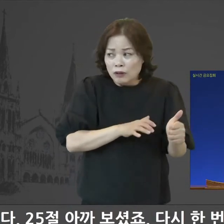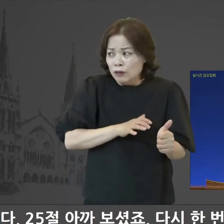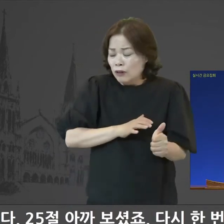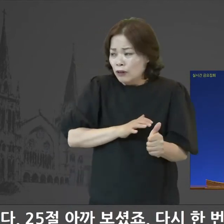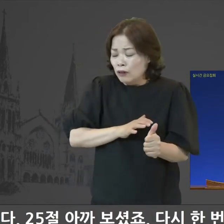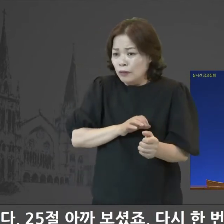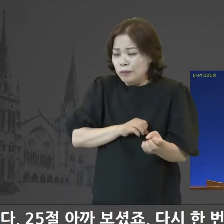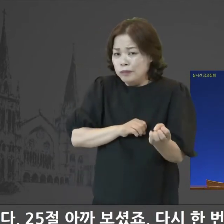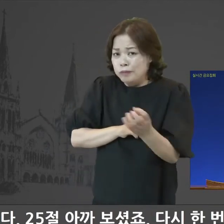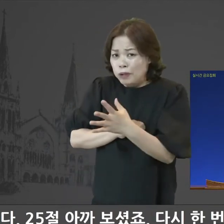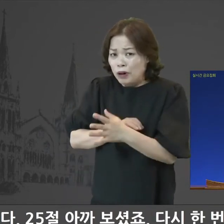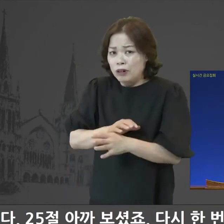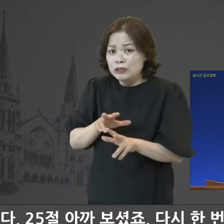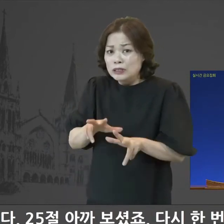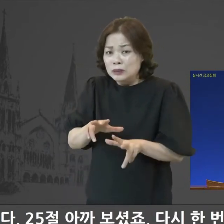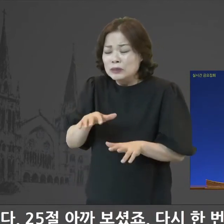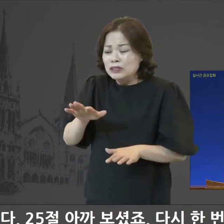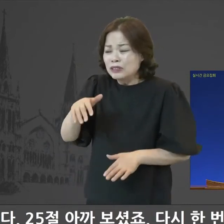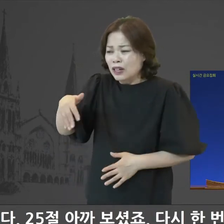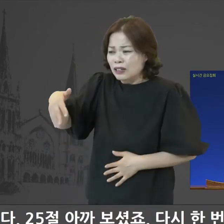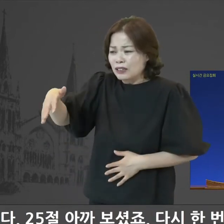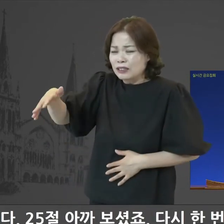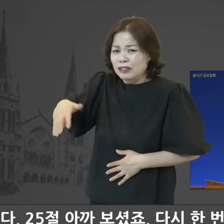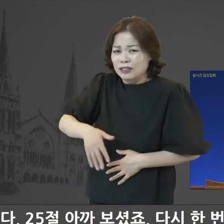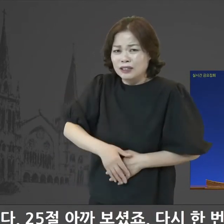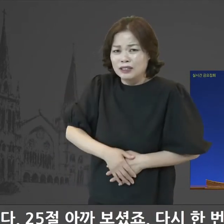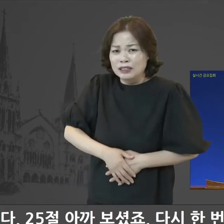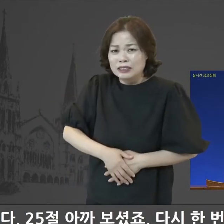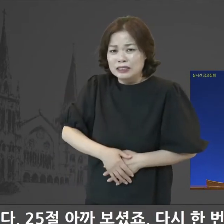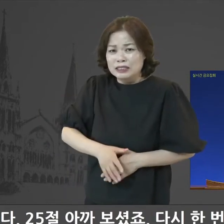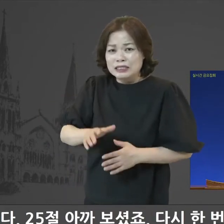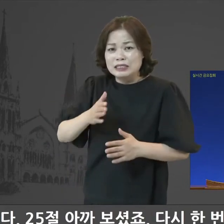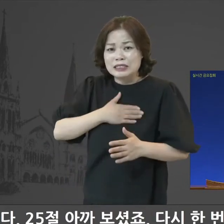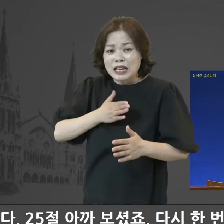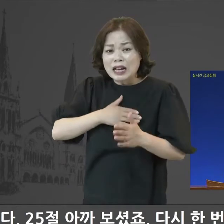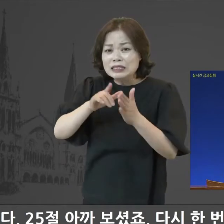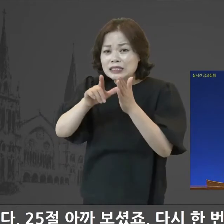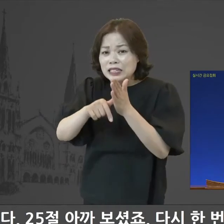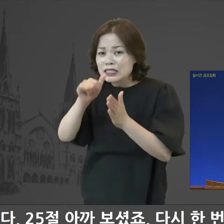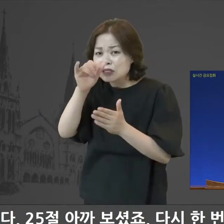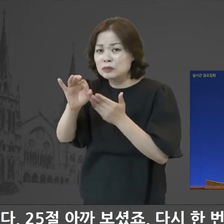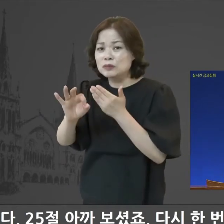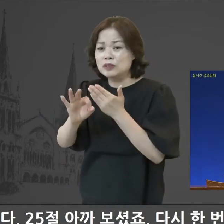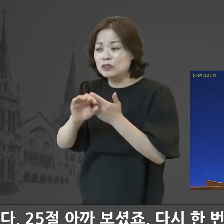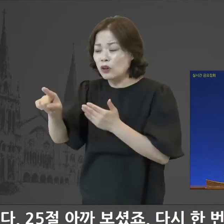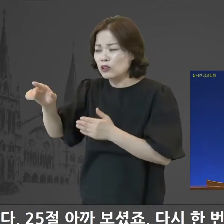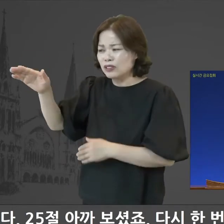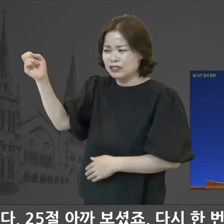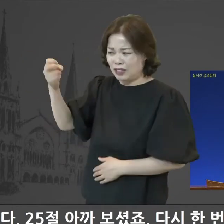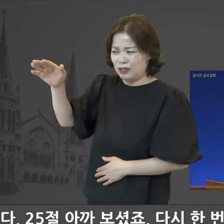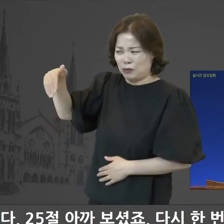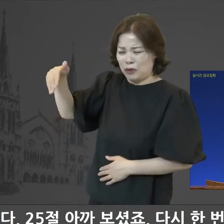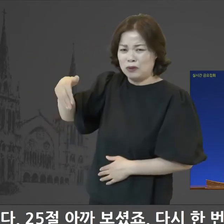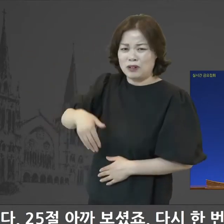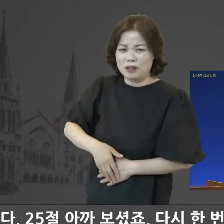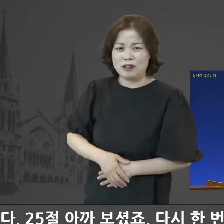두려워하여 답하되 지금은 가라. 내가 틈이 있으면 너를 부르리라